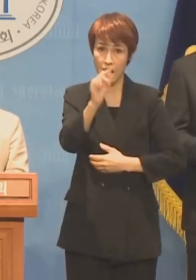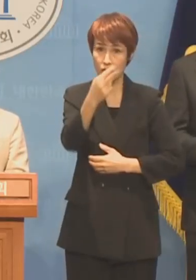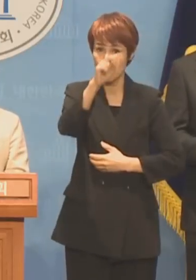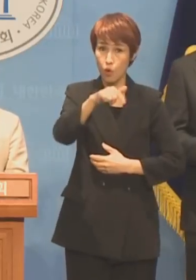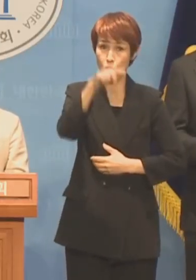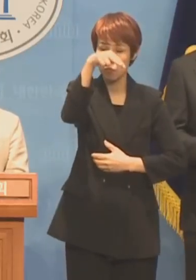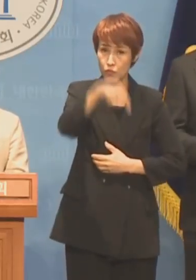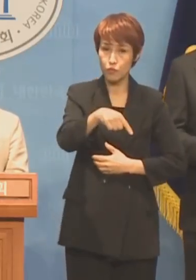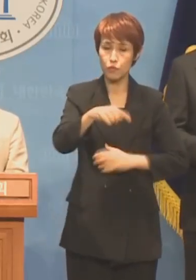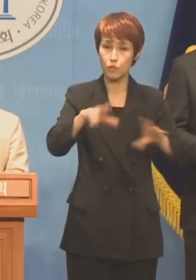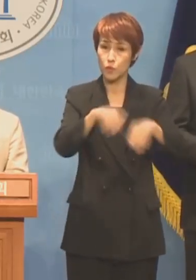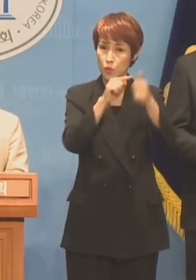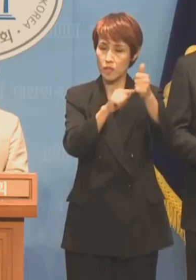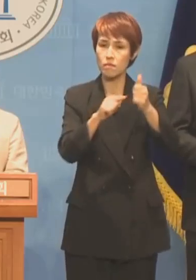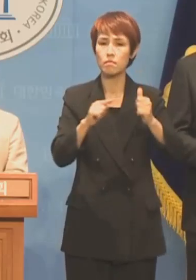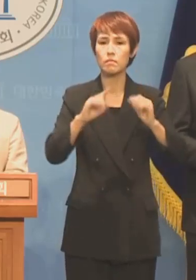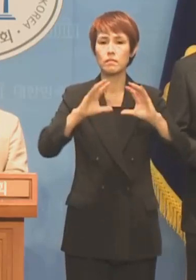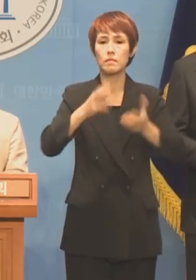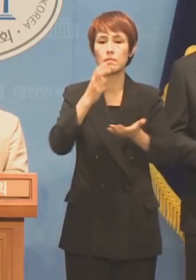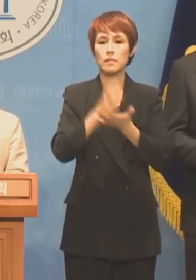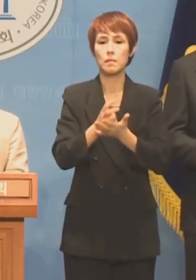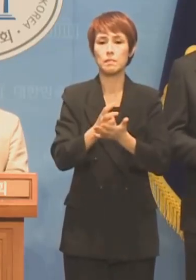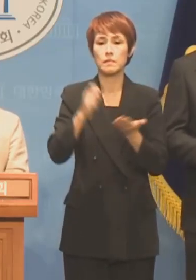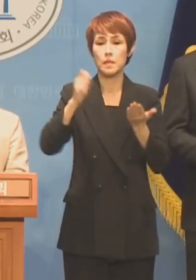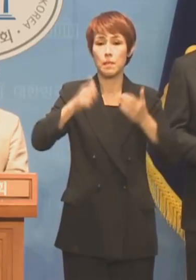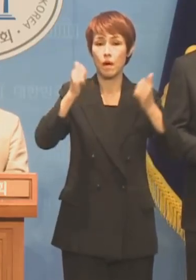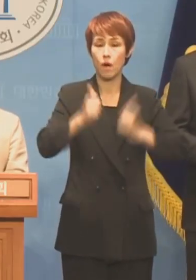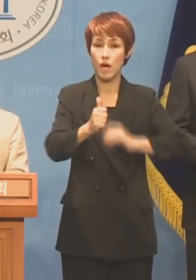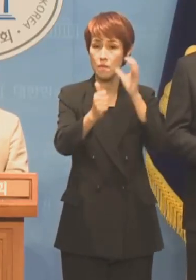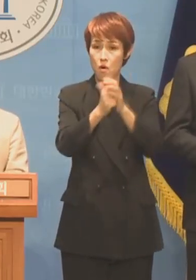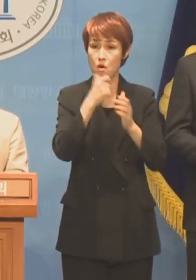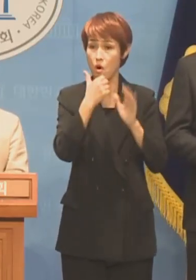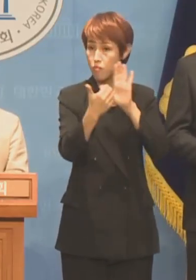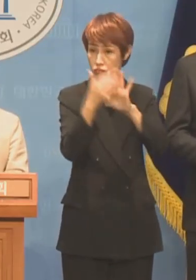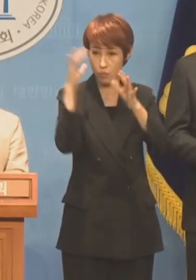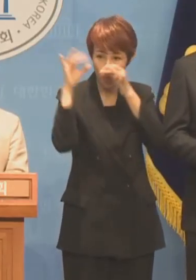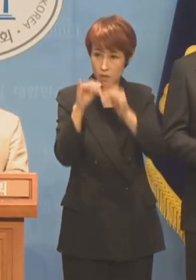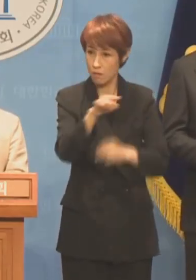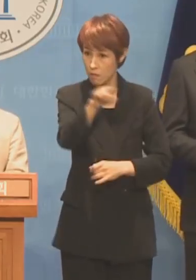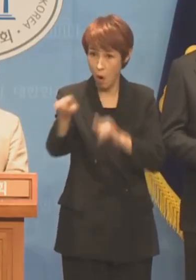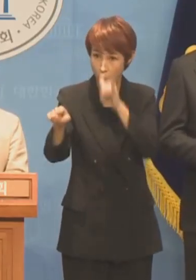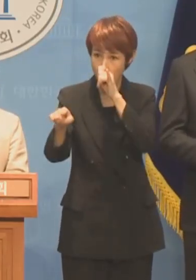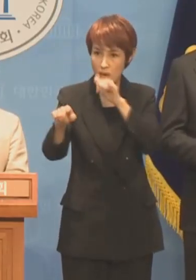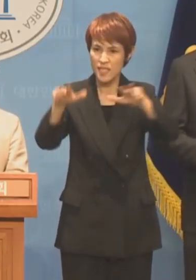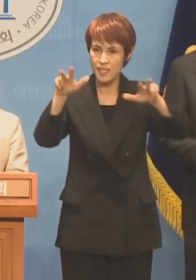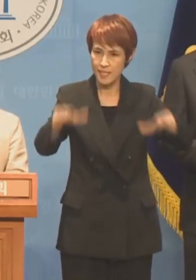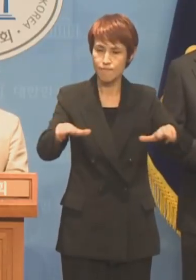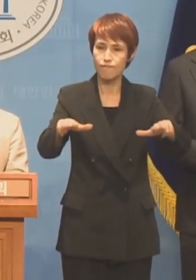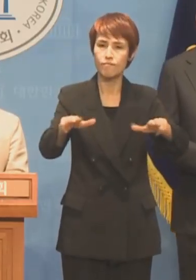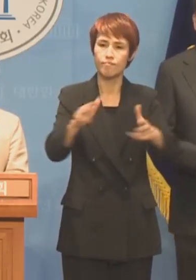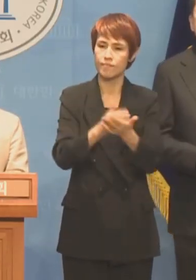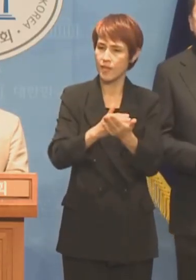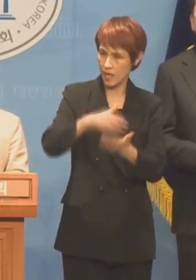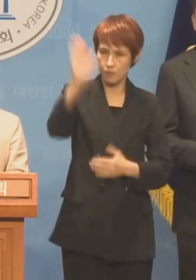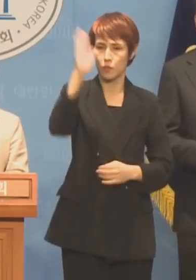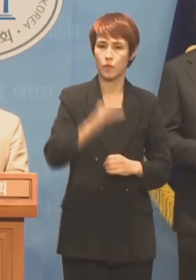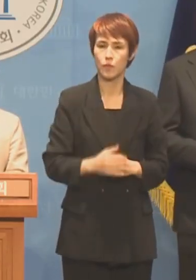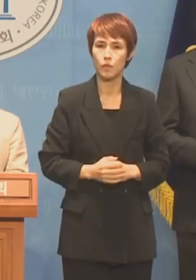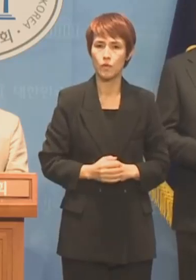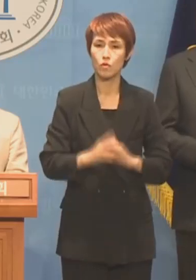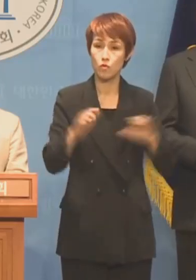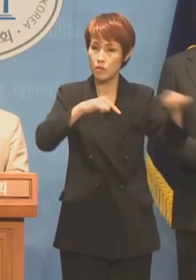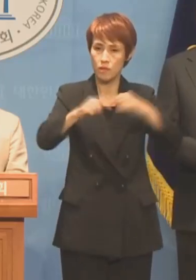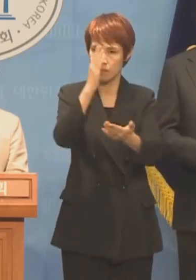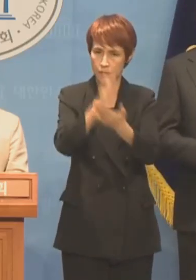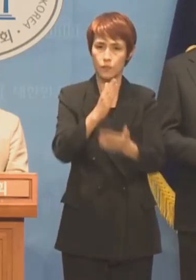총리의 헌법재판관 임명 거부에 동의하는 국무위원들은 즉각 국정에서 손을